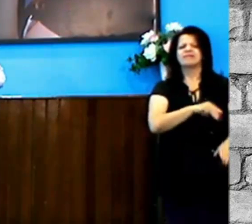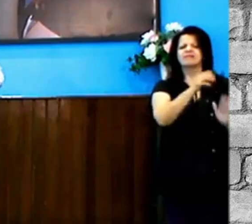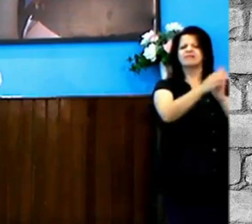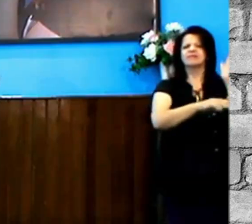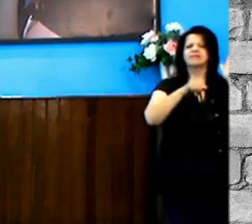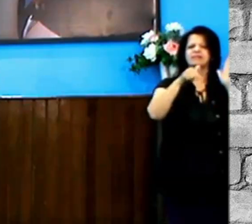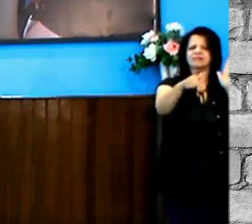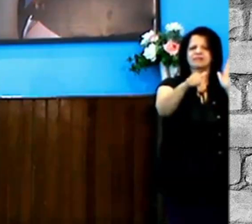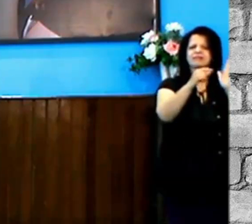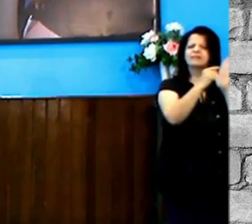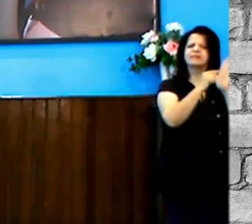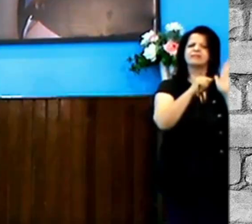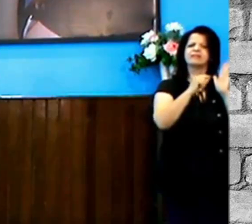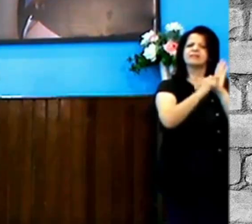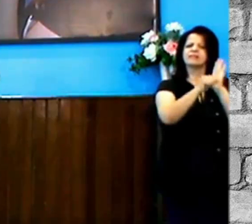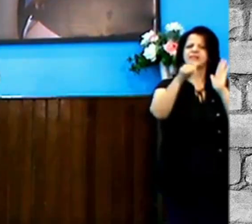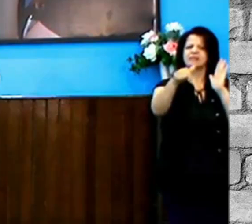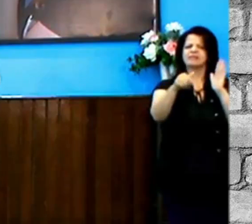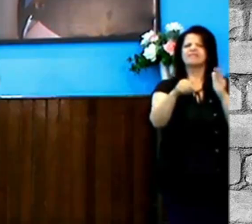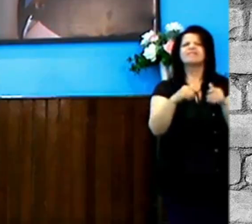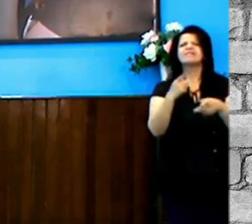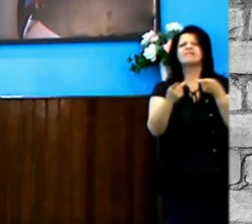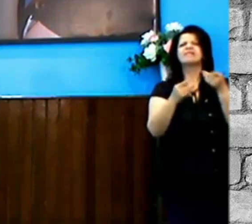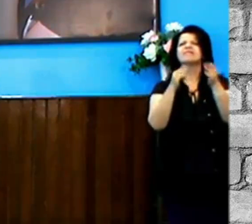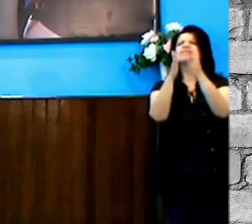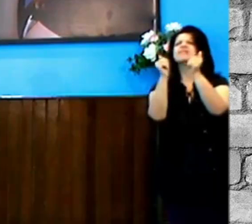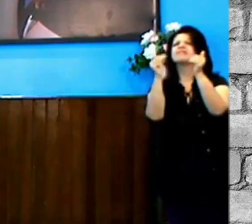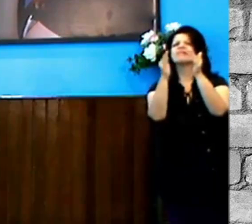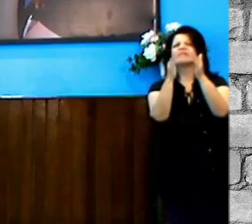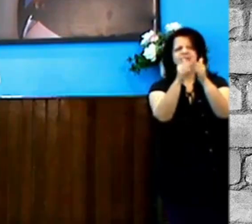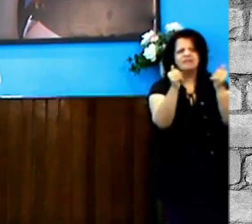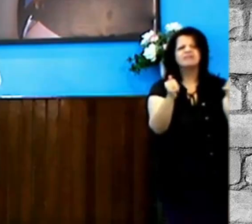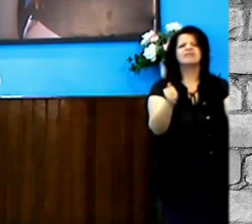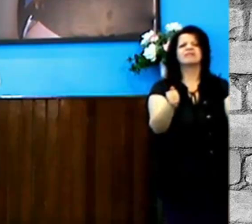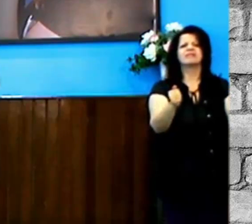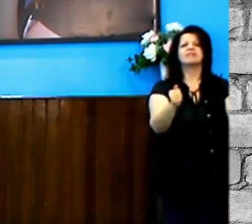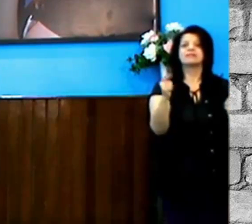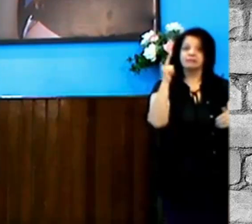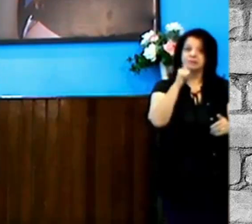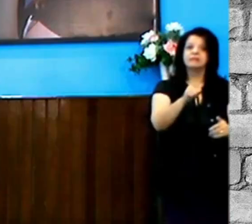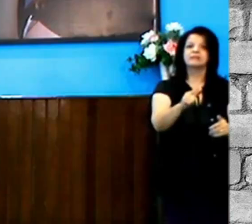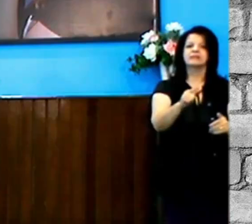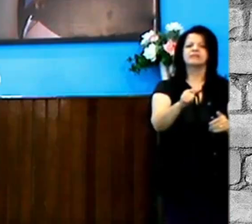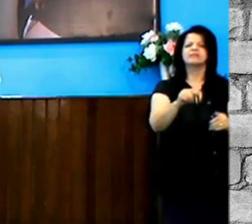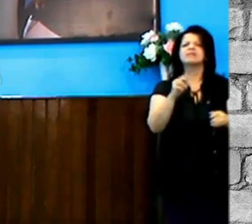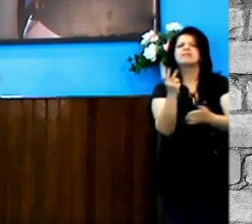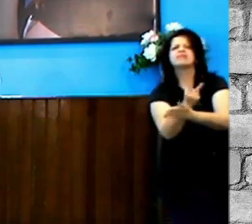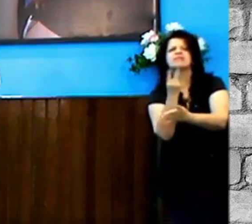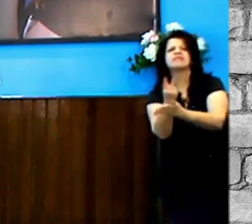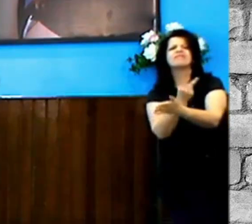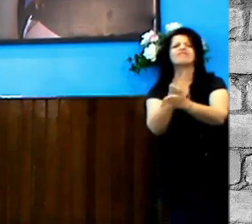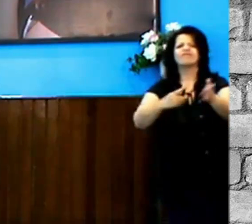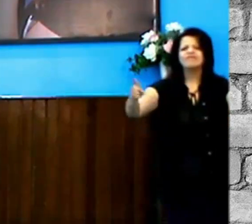diz: pedi e dar-se-vos-á, buscai e